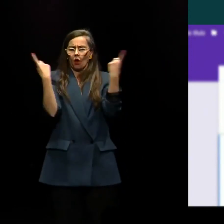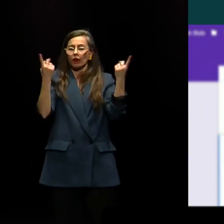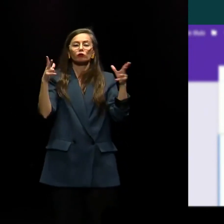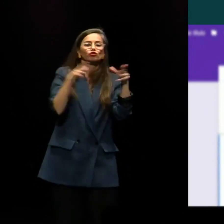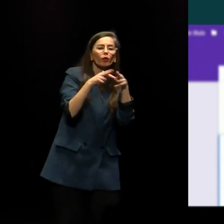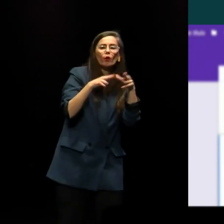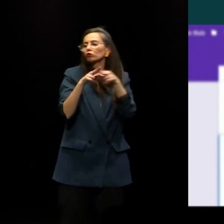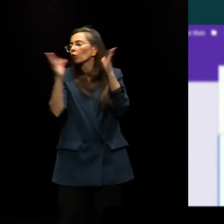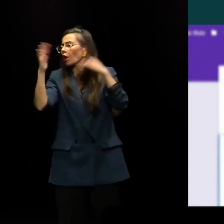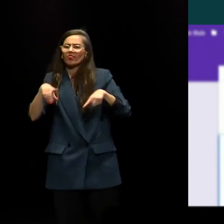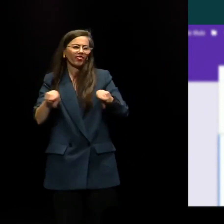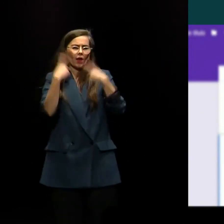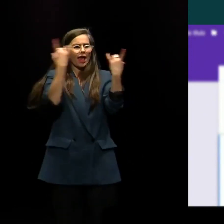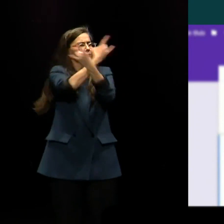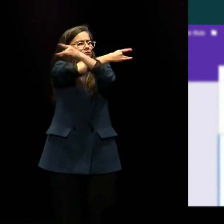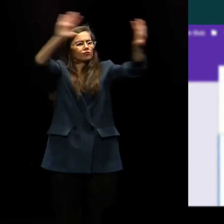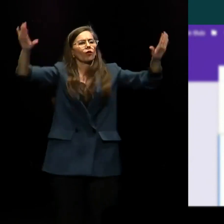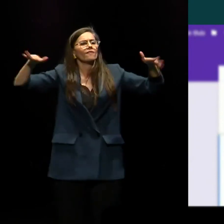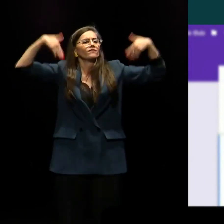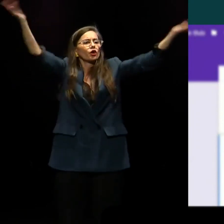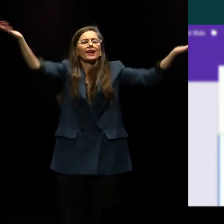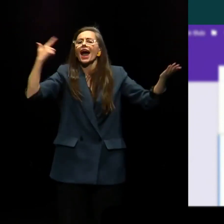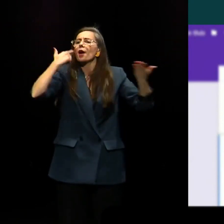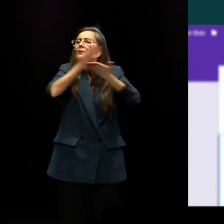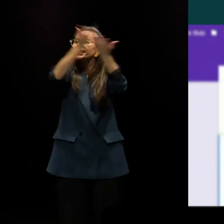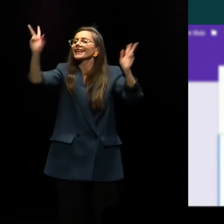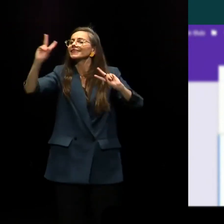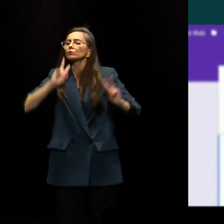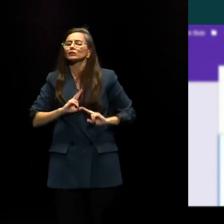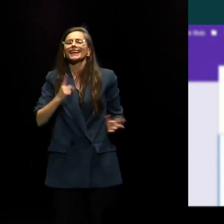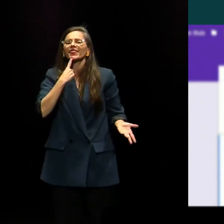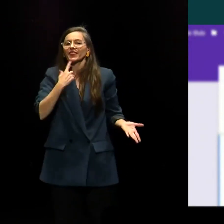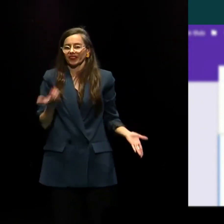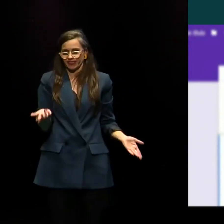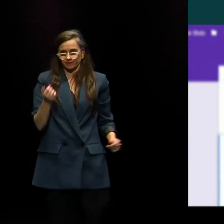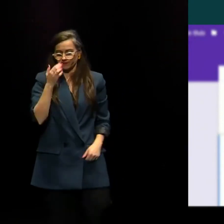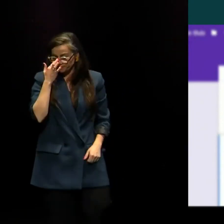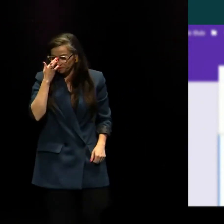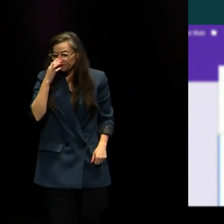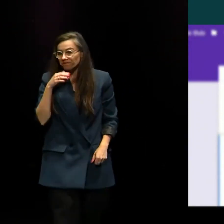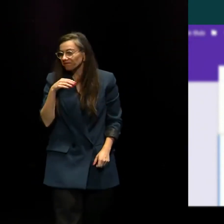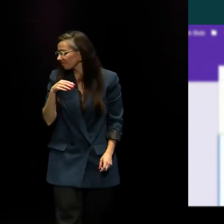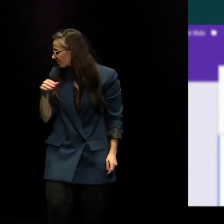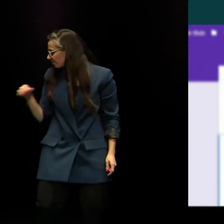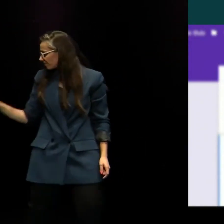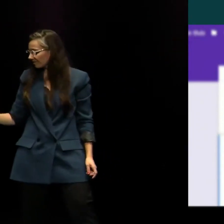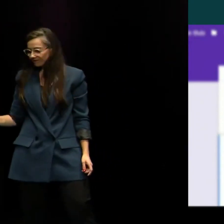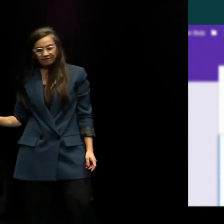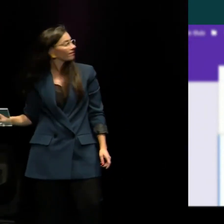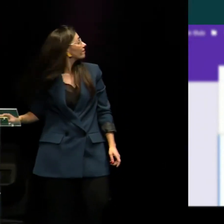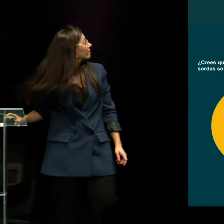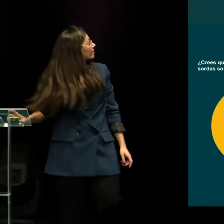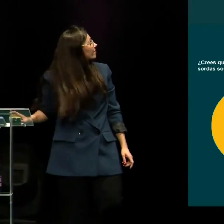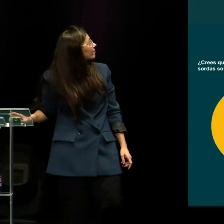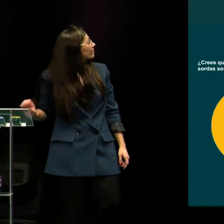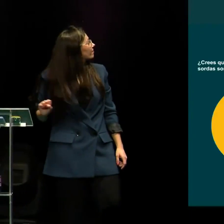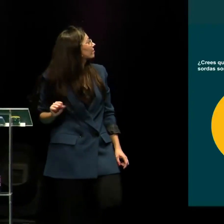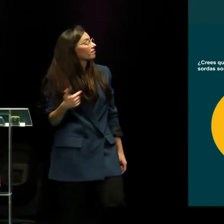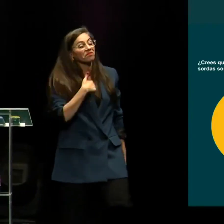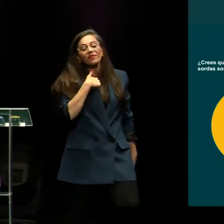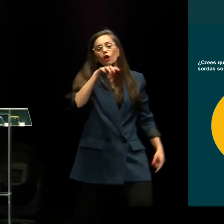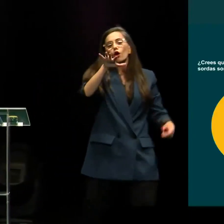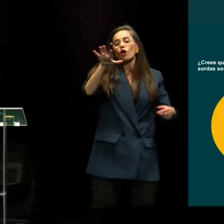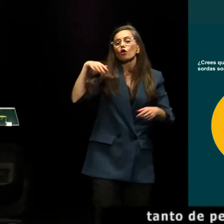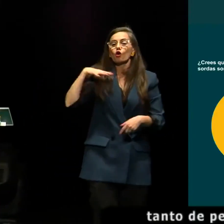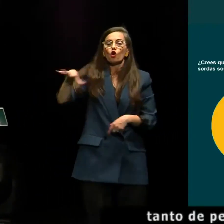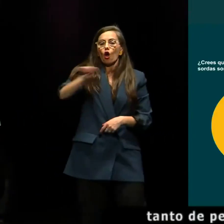respuestas, tanto de personas sordas como oyentes, asociadas y no asociadas, para saber cuál